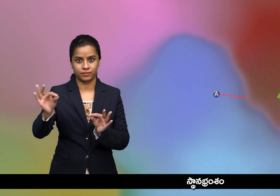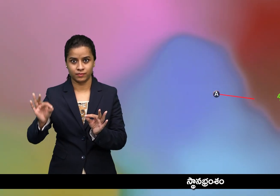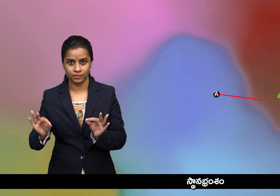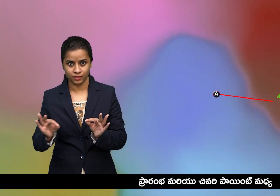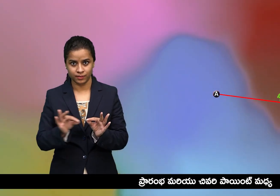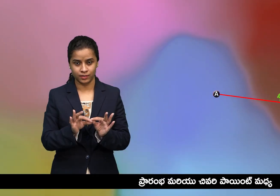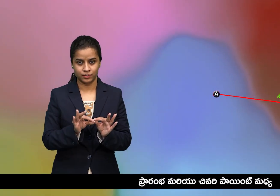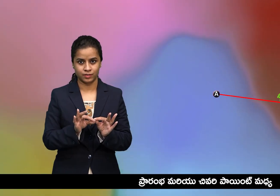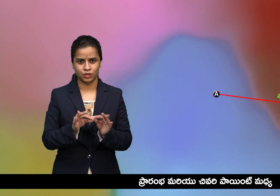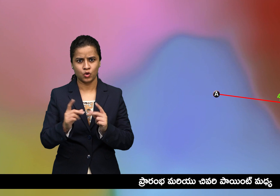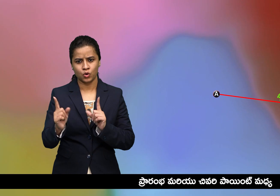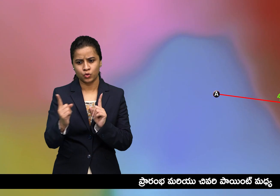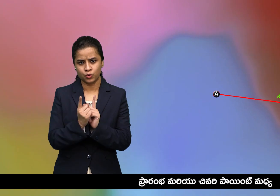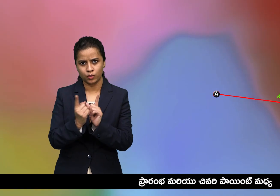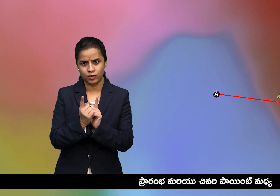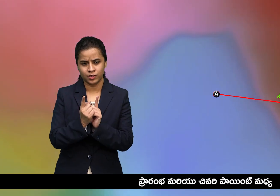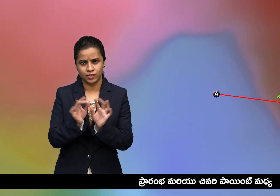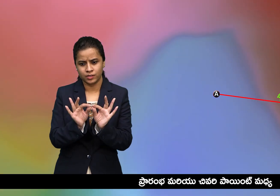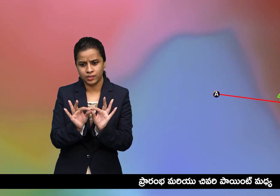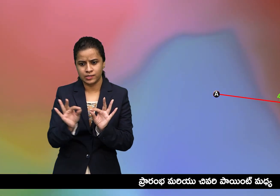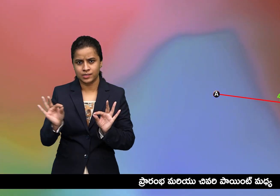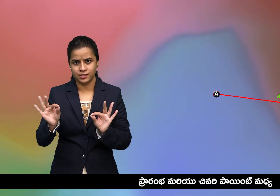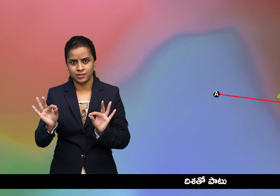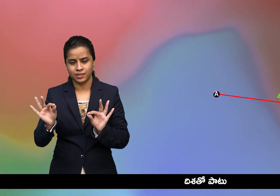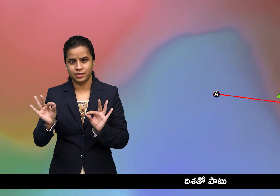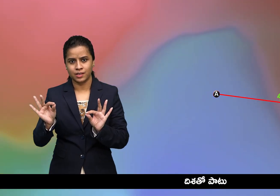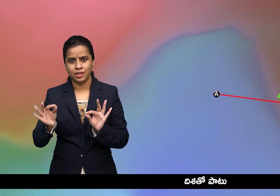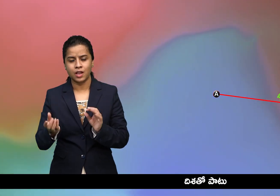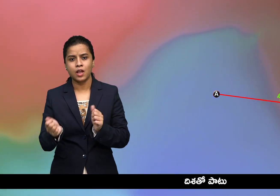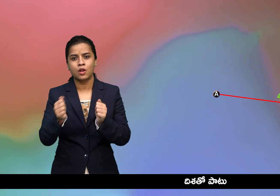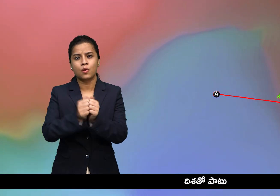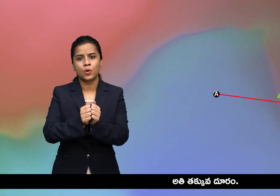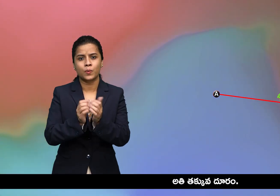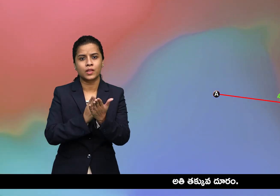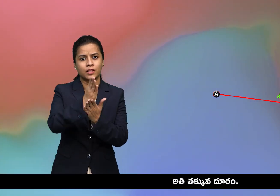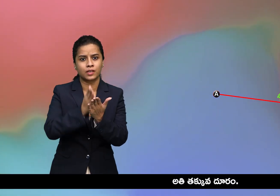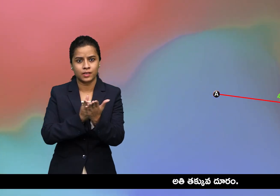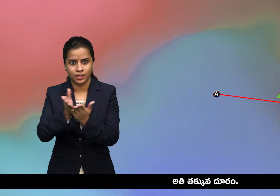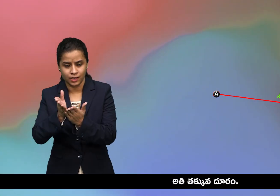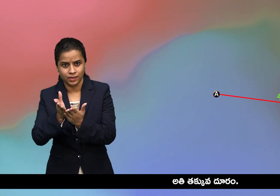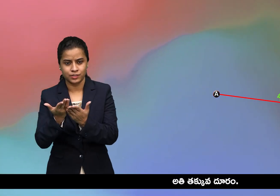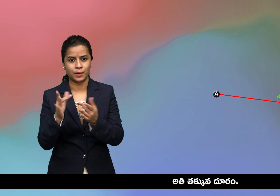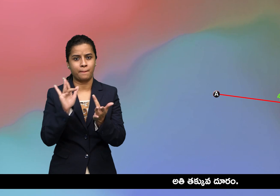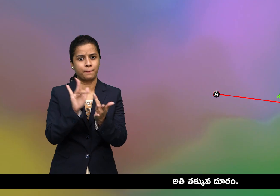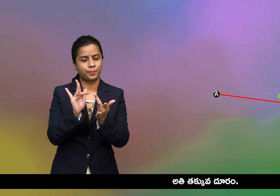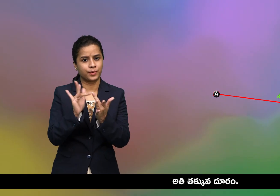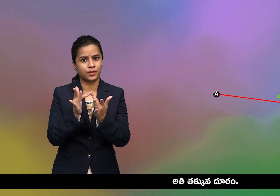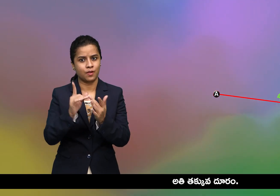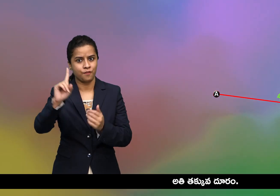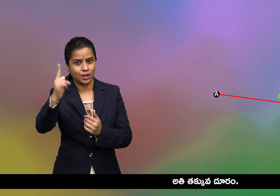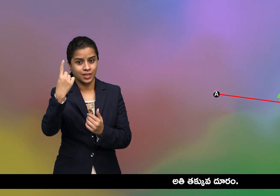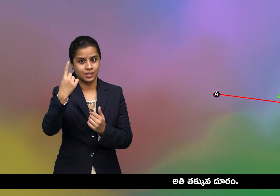స్థానభ్రంశం ప్రారంభ మరియు చివరి పాయింట్ మధ్య దిశతో పాటు అతి తక్కువ దూరం.